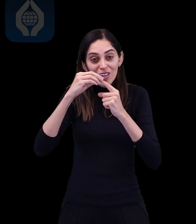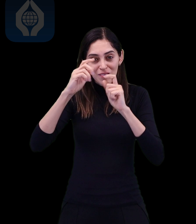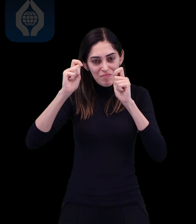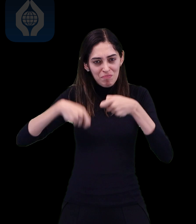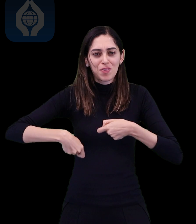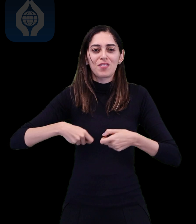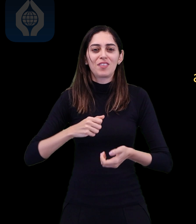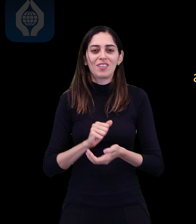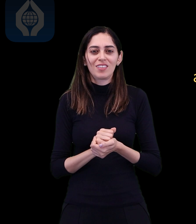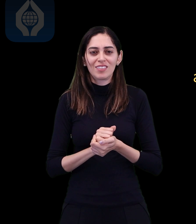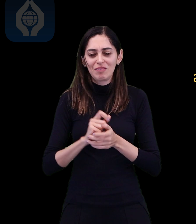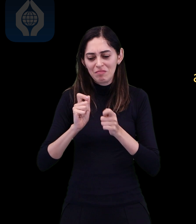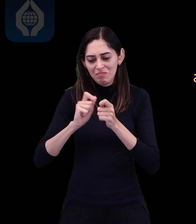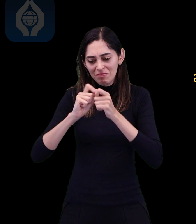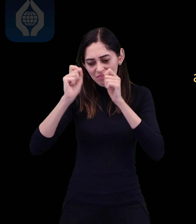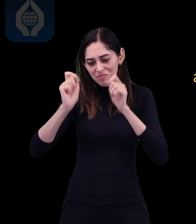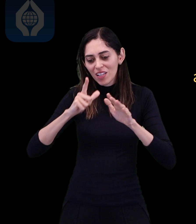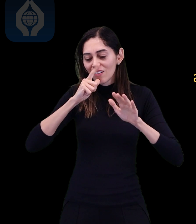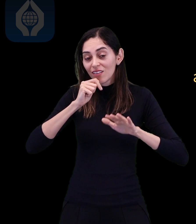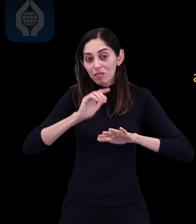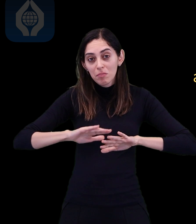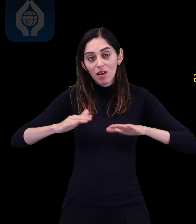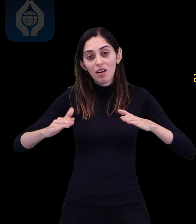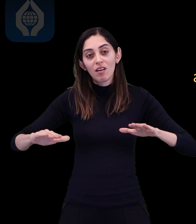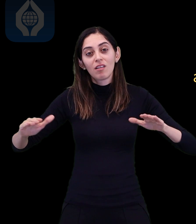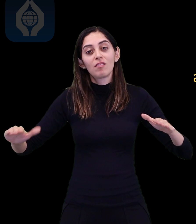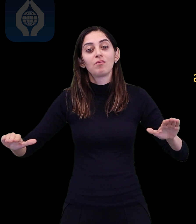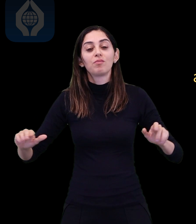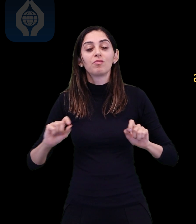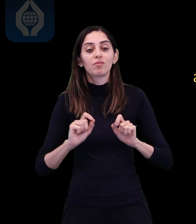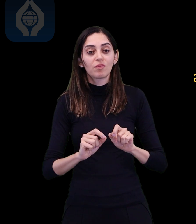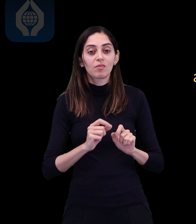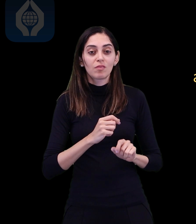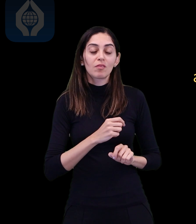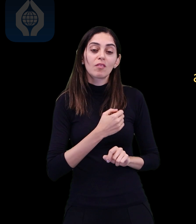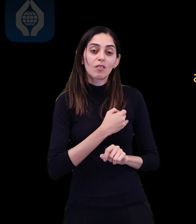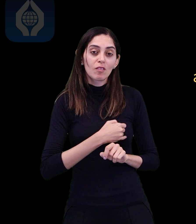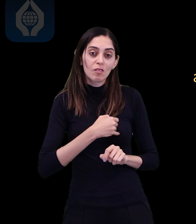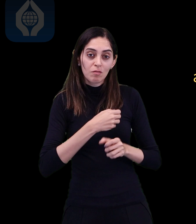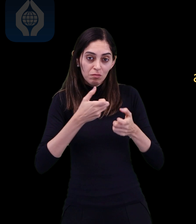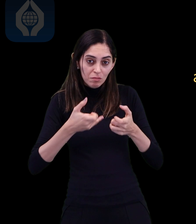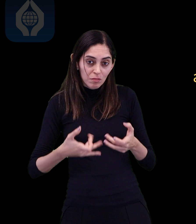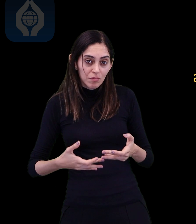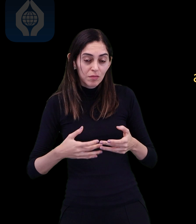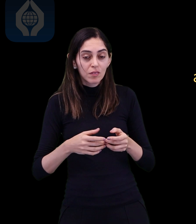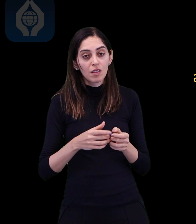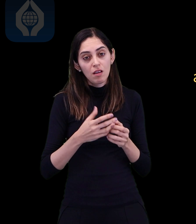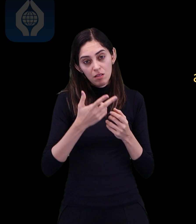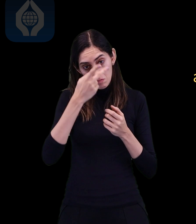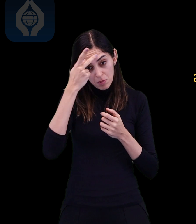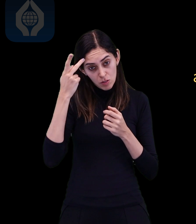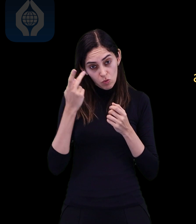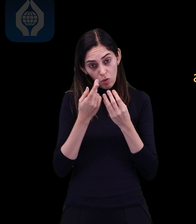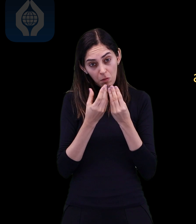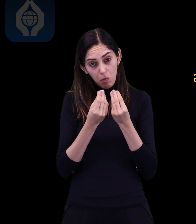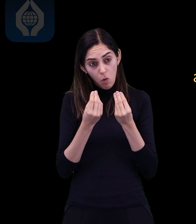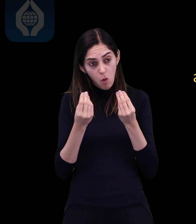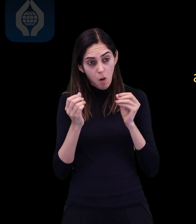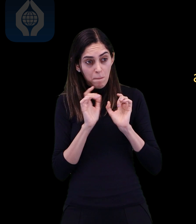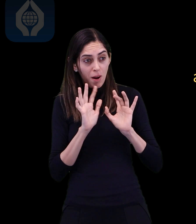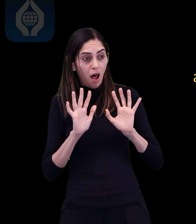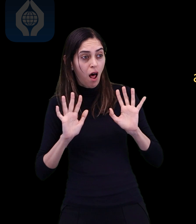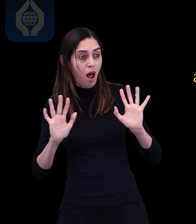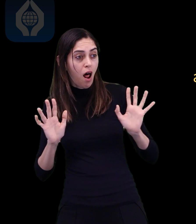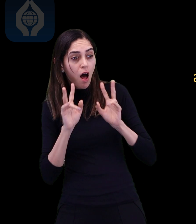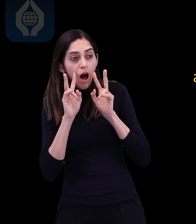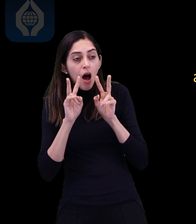criou. E em João 6, 22 a 26 nos diz: no dia seguinte a multidão que tinha ficado do outro lado do mar